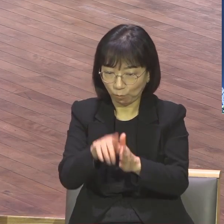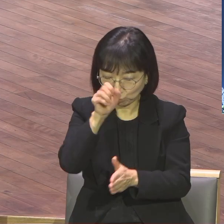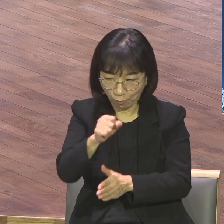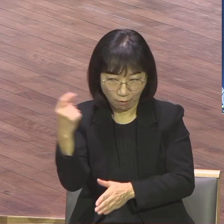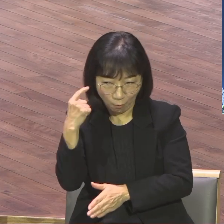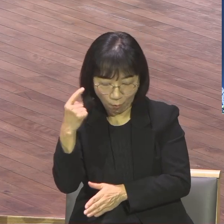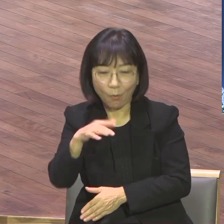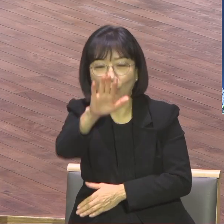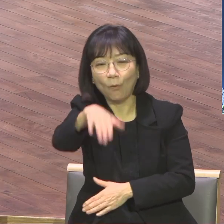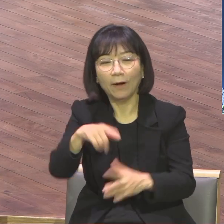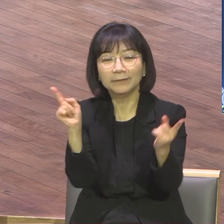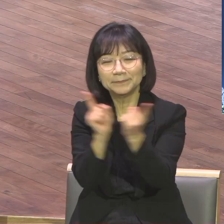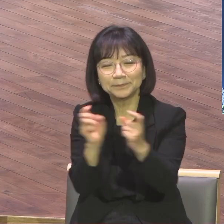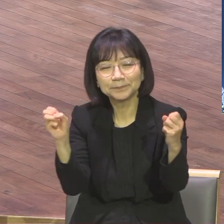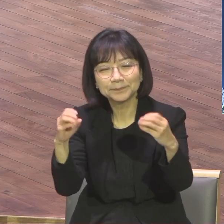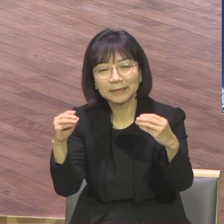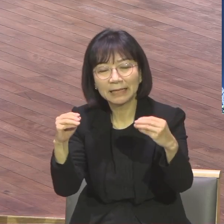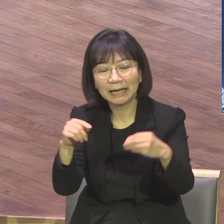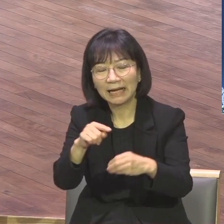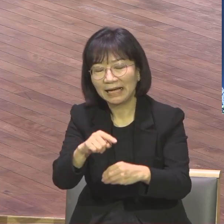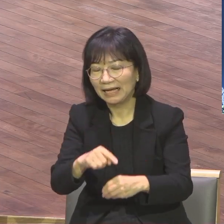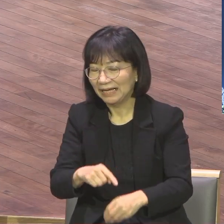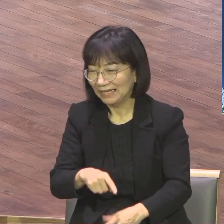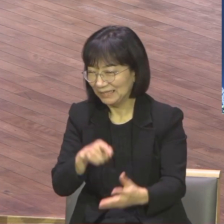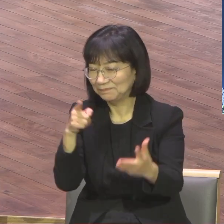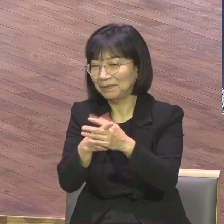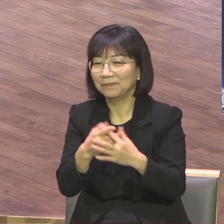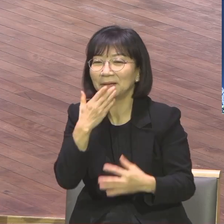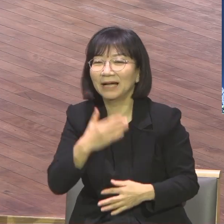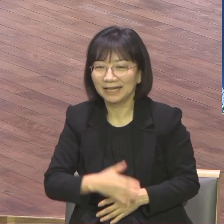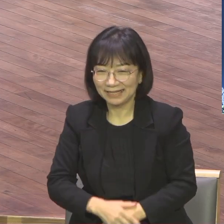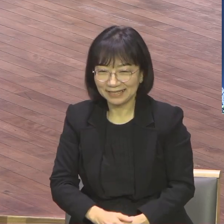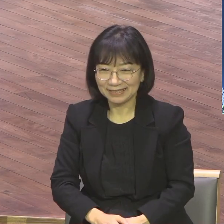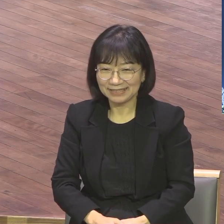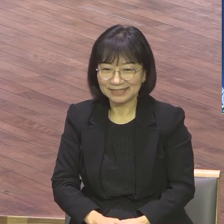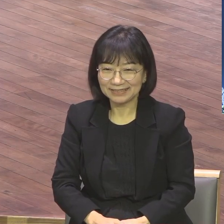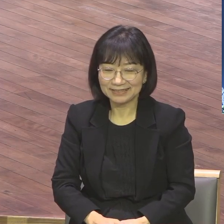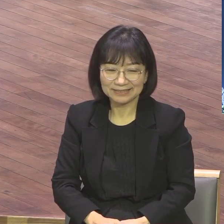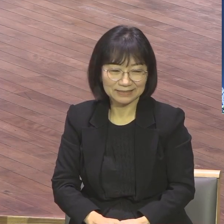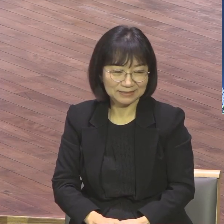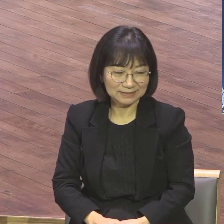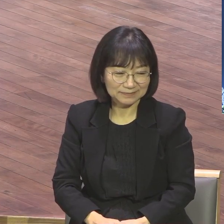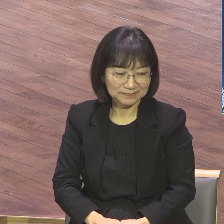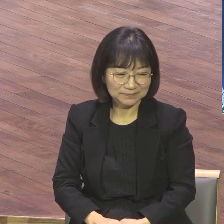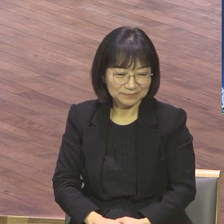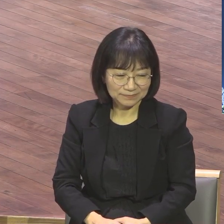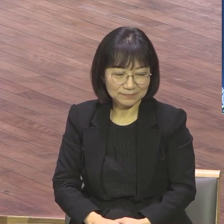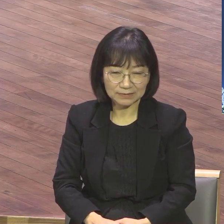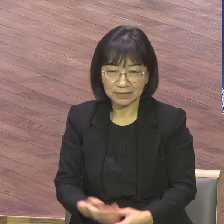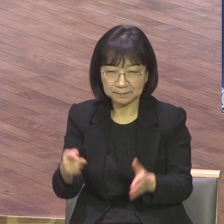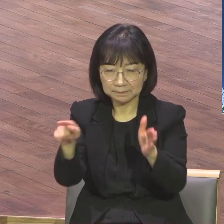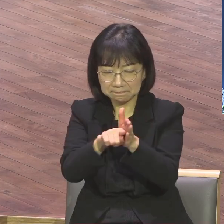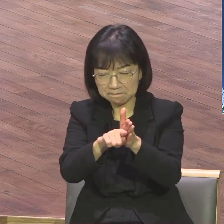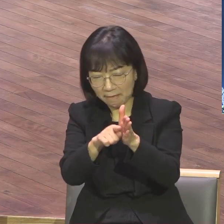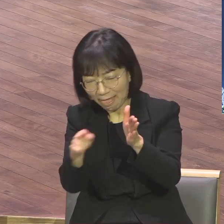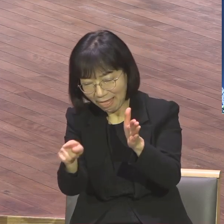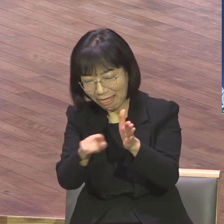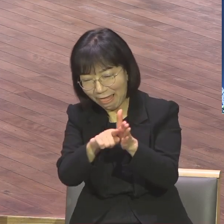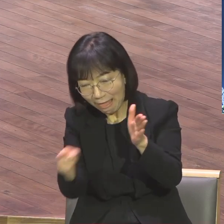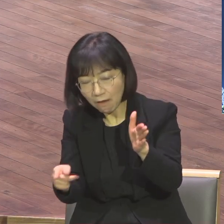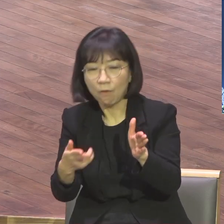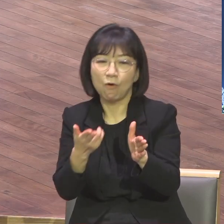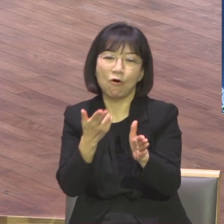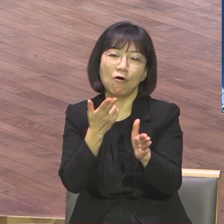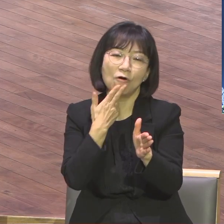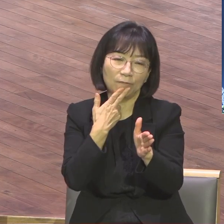이 사람 본론 인생이냐 서론 인생이냐. 절대 일심전 지속 절대로 흔들리지 않아요. 본론